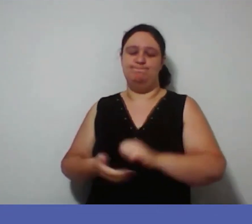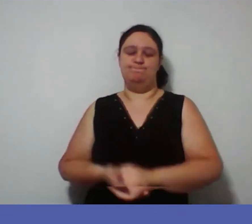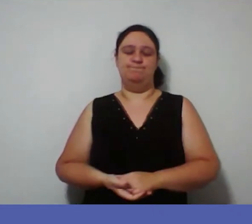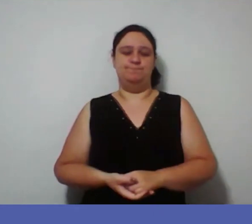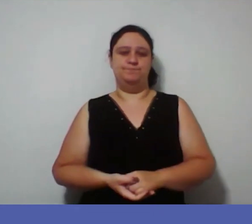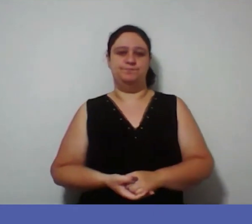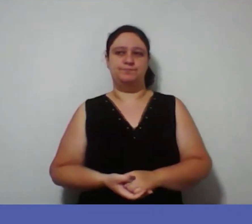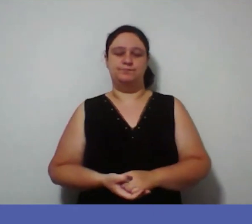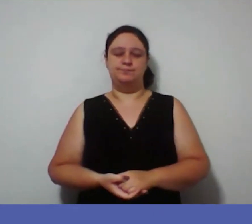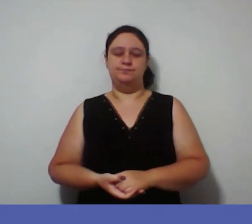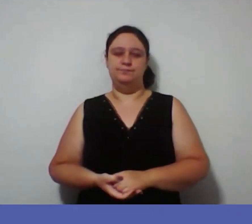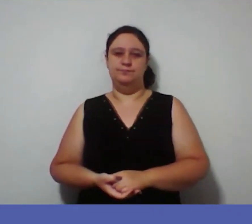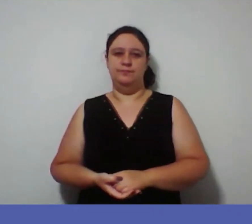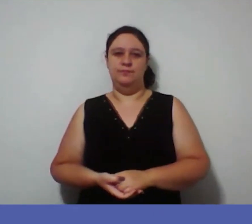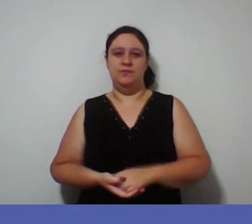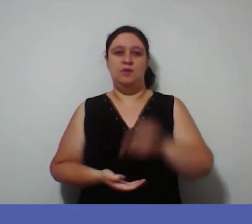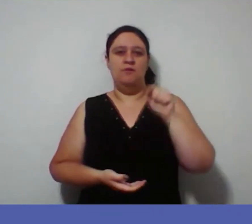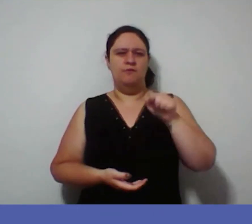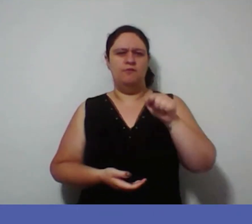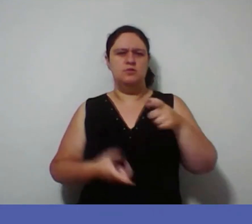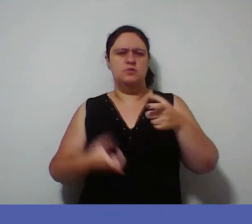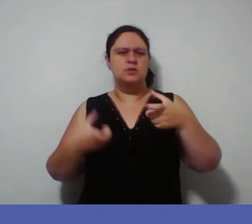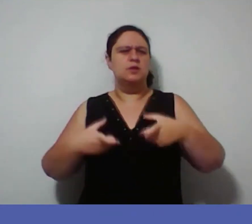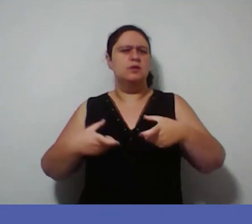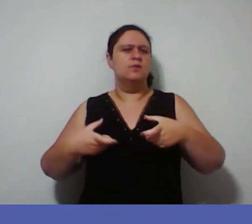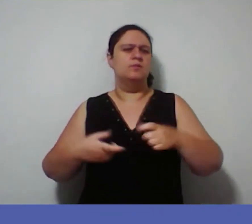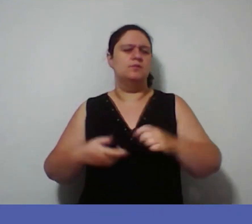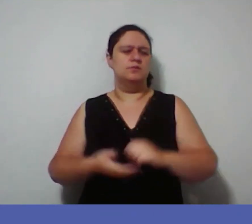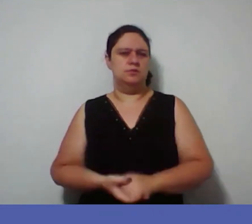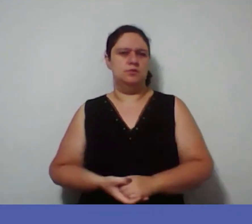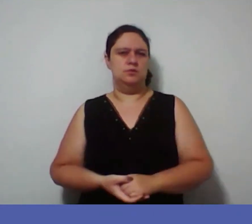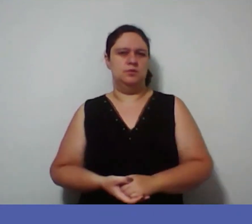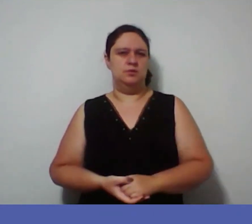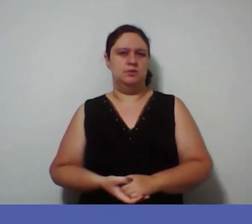onde você está? Você quer ser quem?